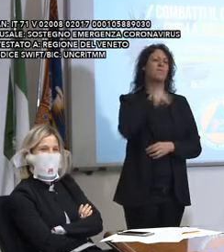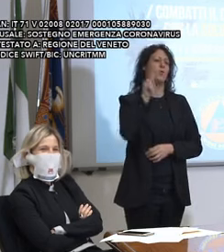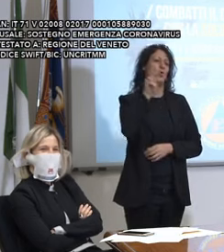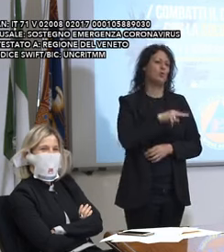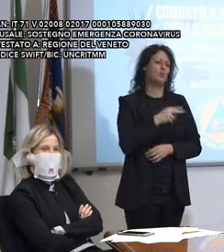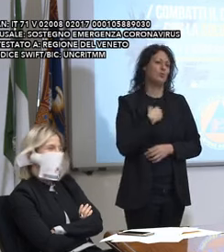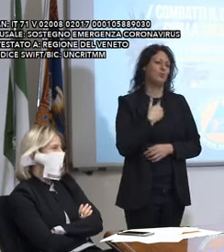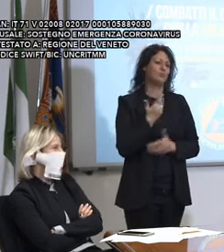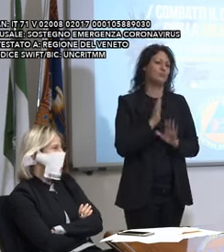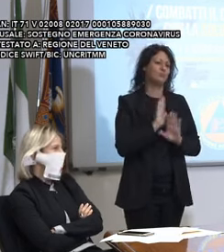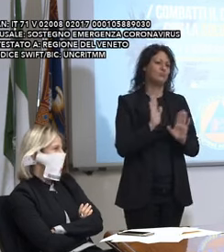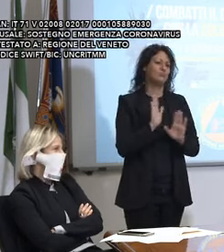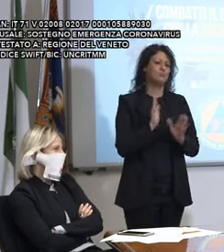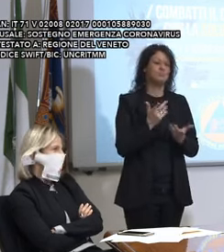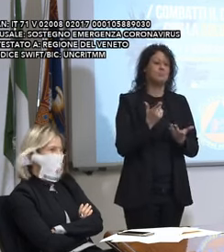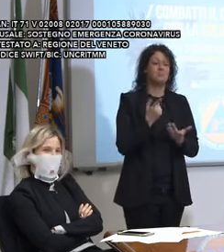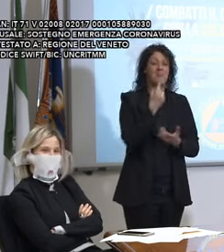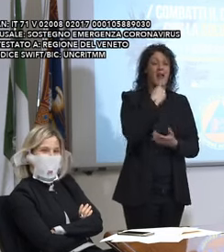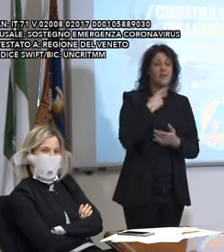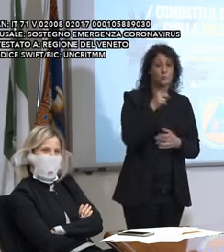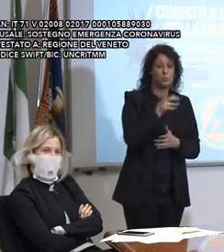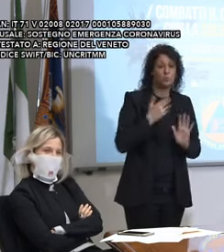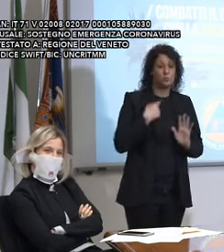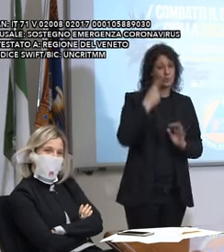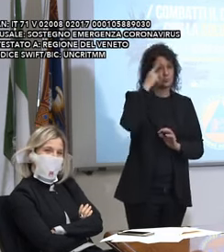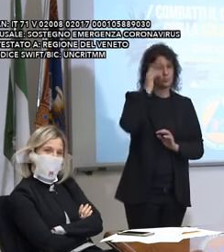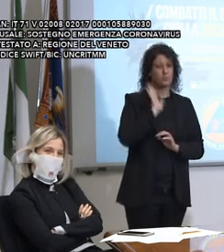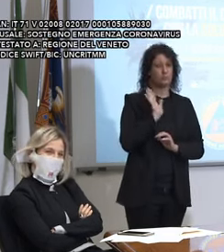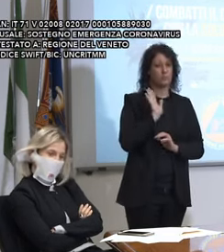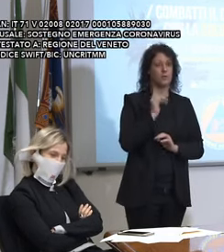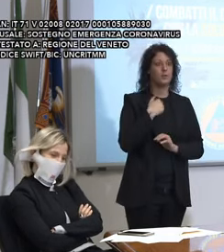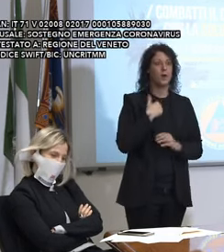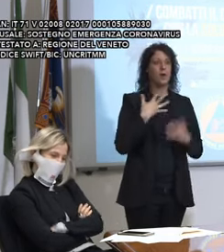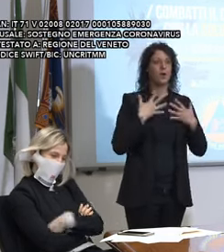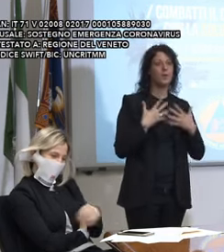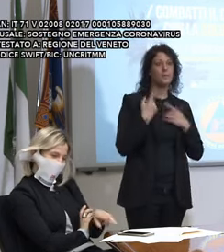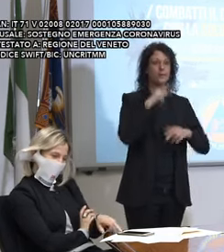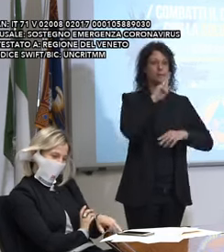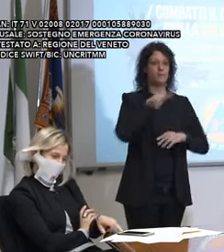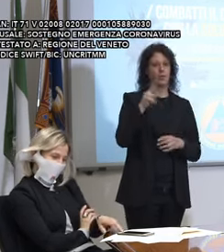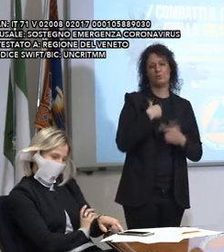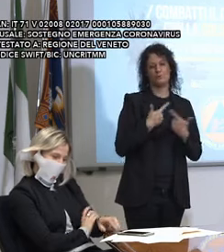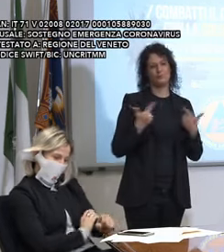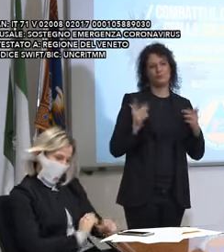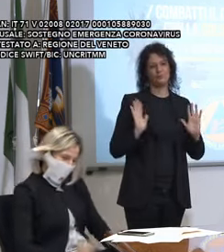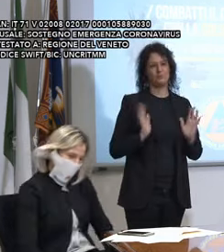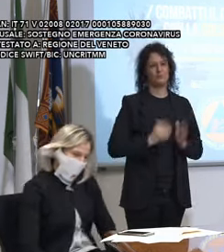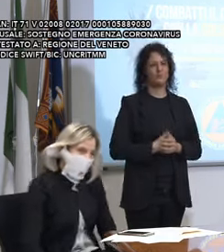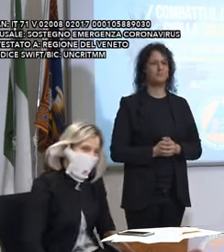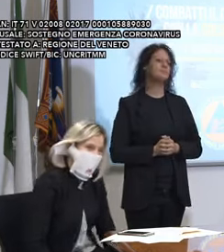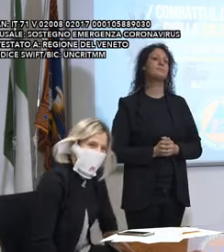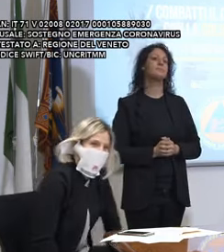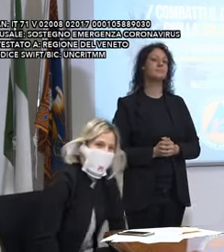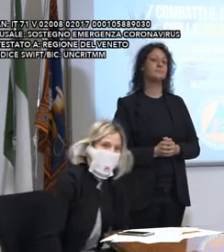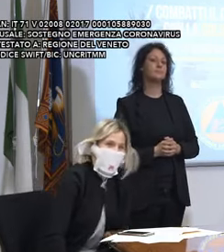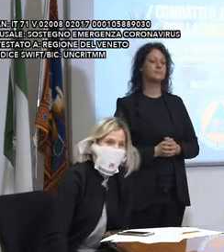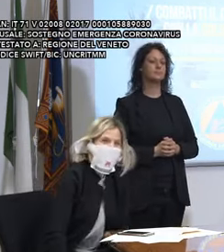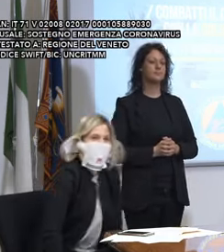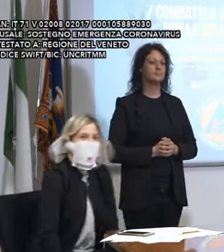no. Onestamente no, ce lo stai dicendo te. Non sono così in ansia come qualcun altro. Presidente, buongiorno,